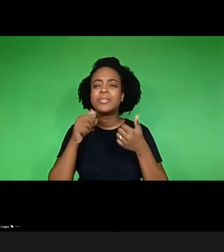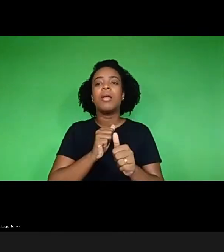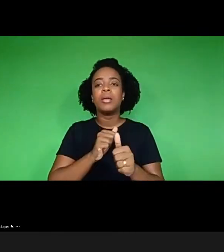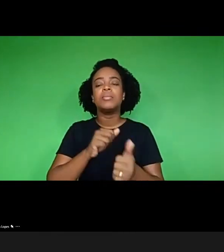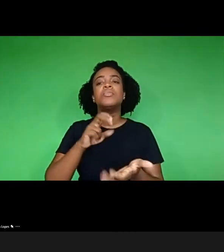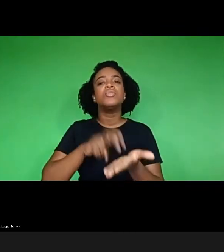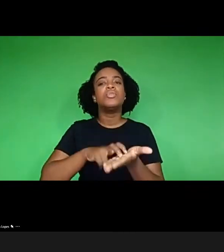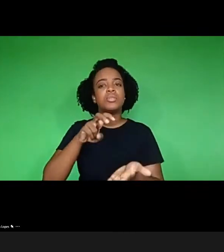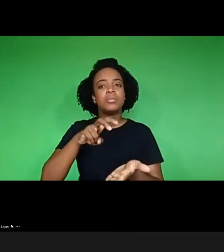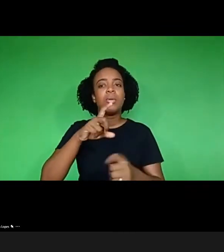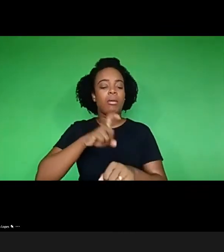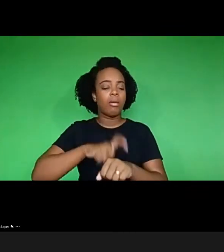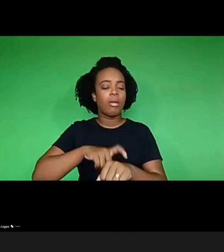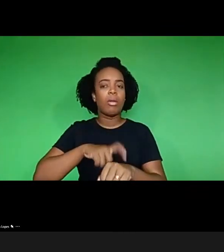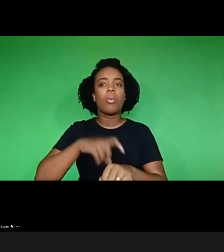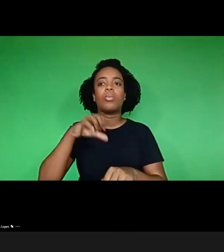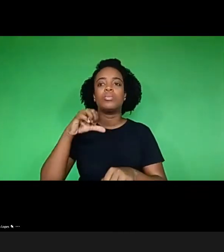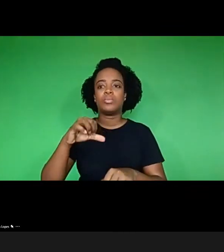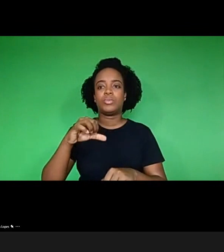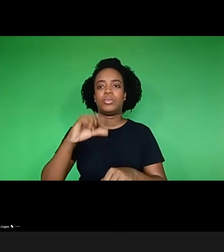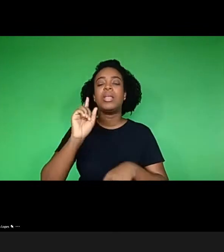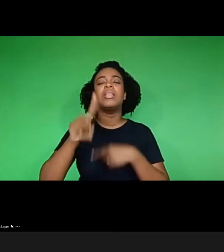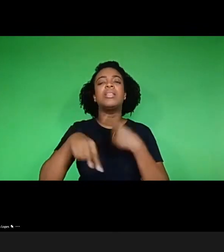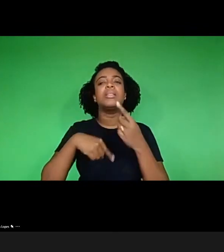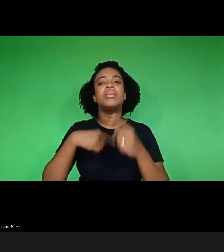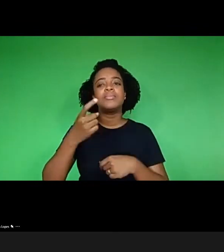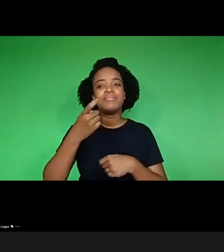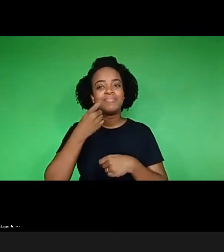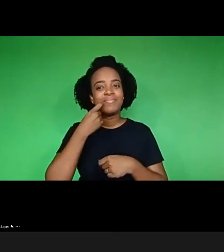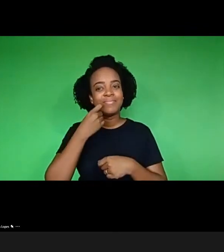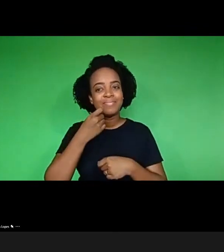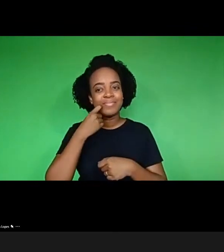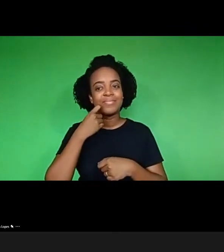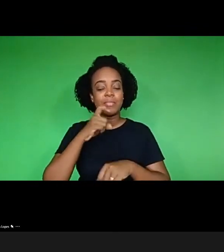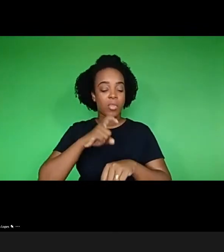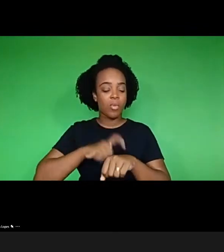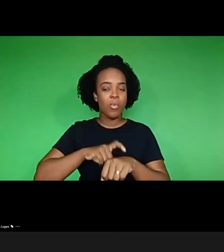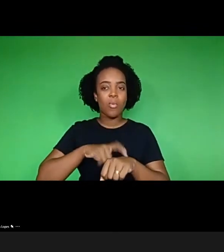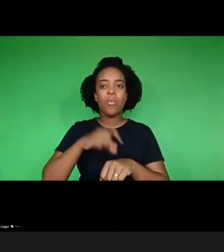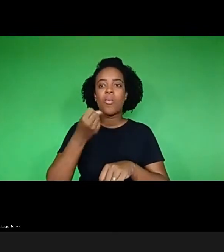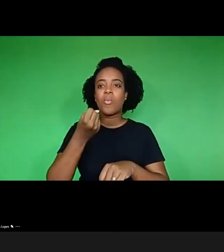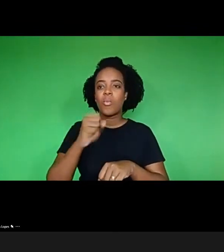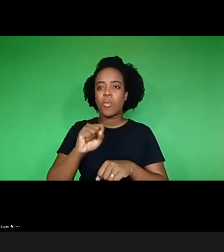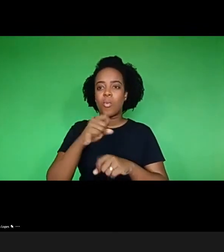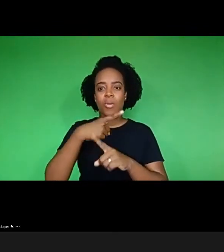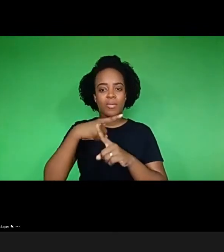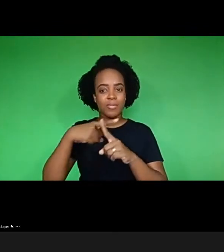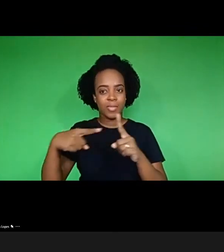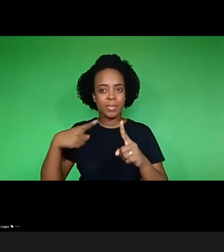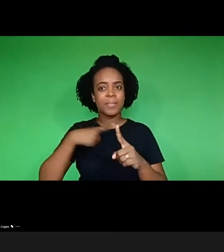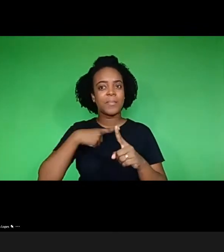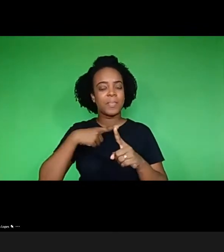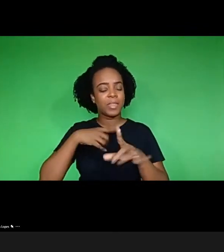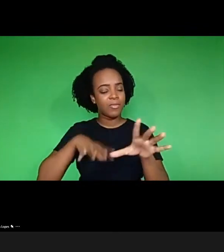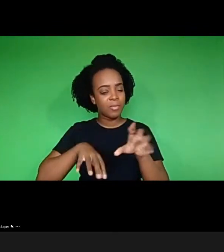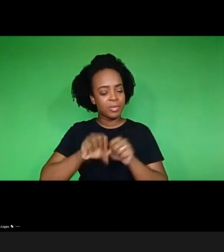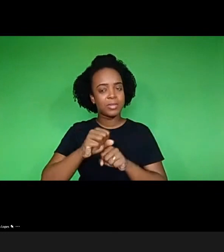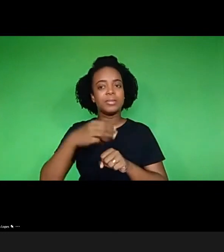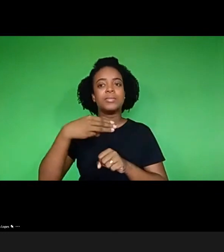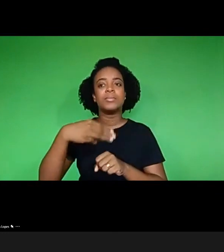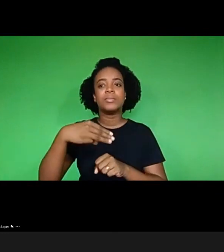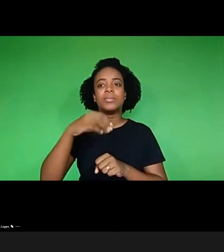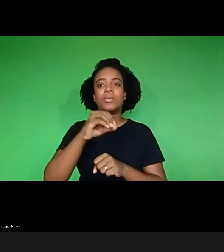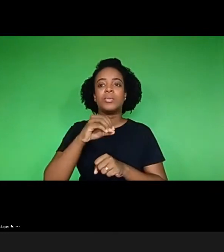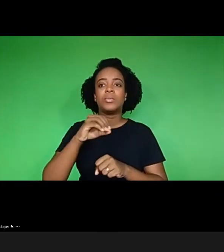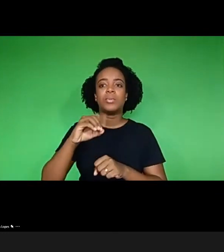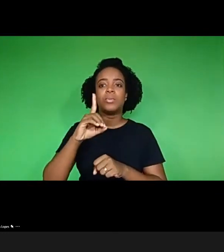E na sexta-feira, 8h30, nós teremos a formação do Moodle, certo? Então, vai ser a semana,